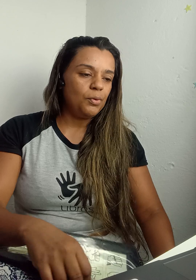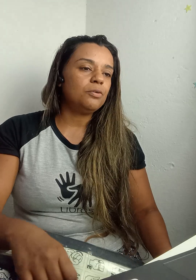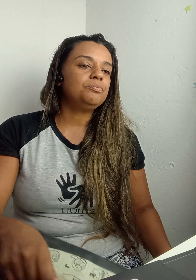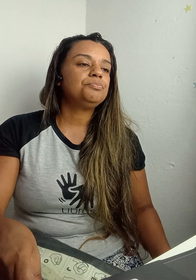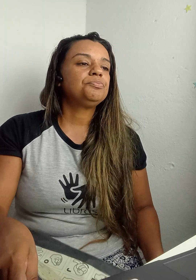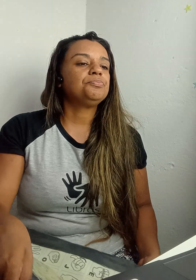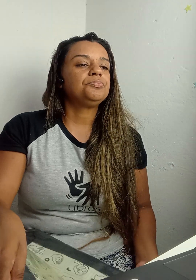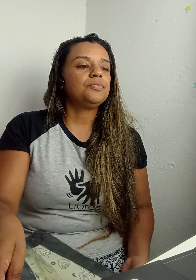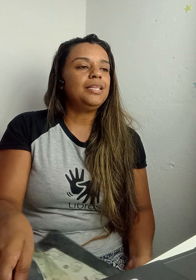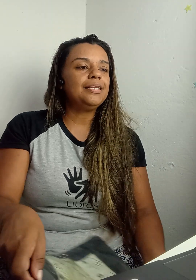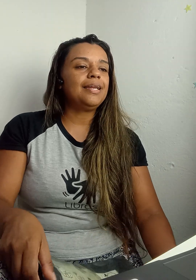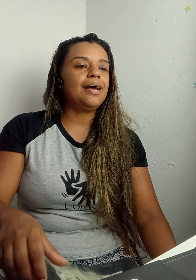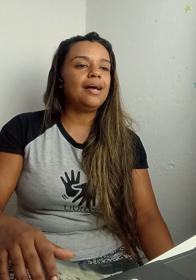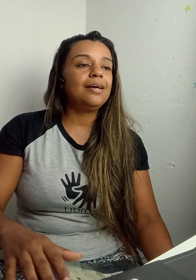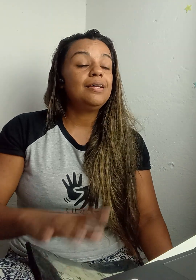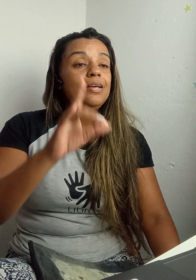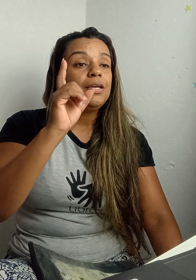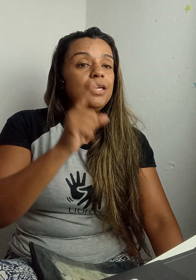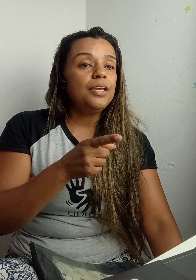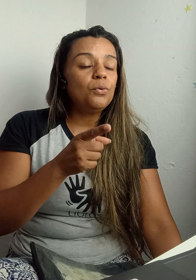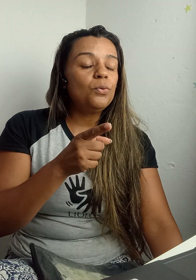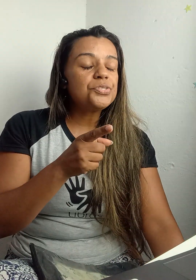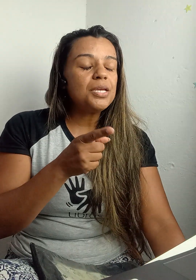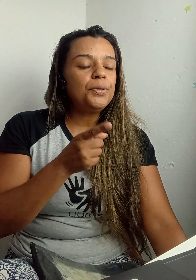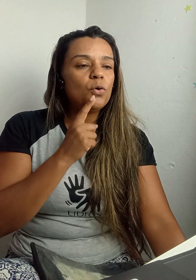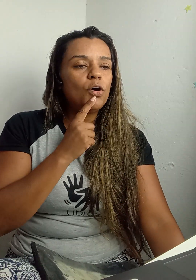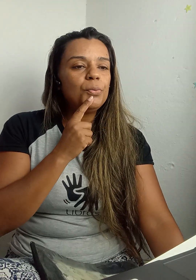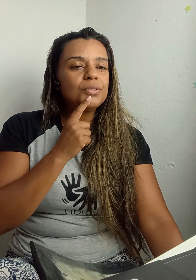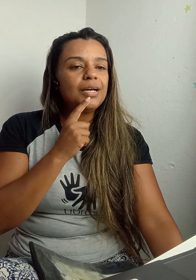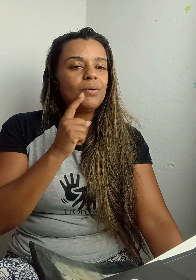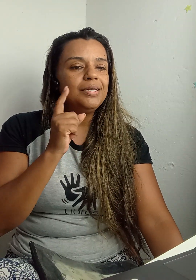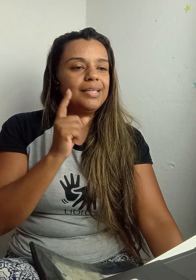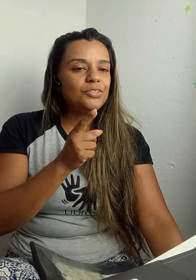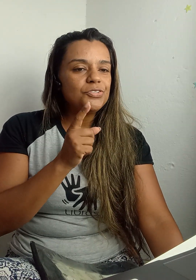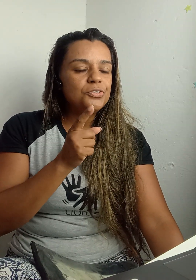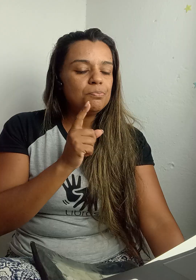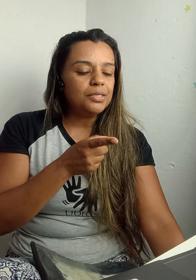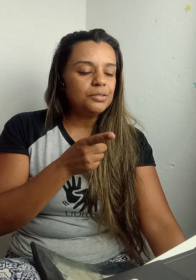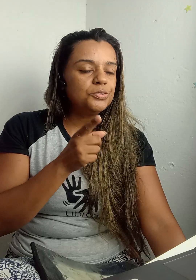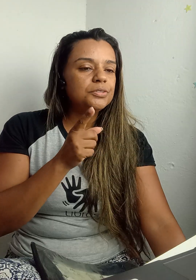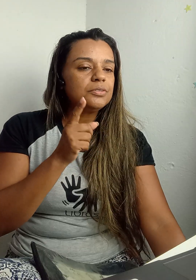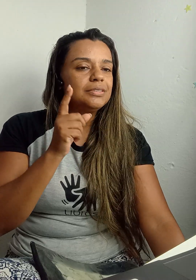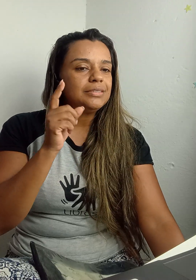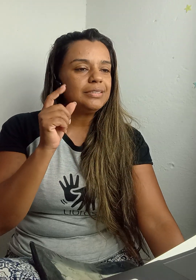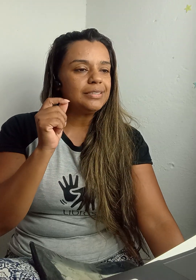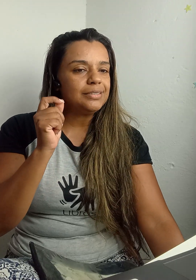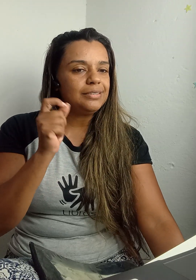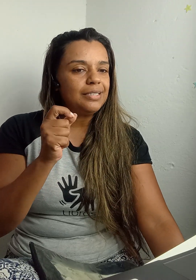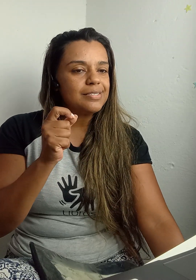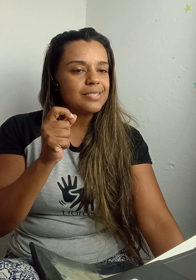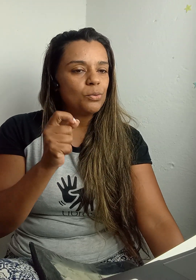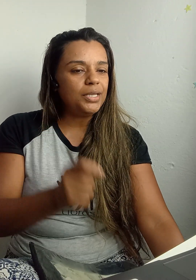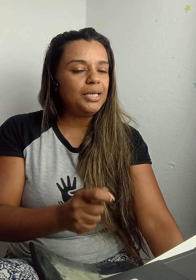manual? Letra A. Eu sempre cobro, tá? Qualidades de mãos, sinalização